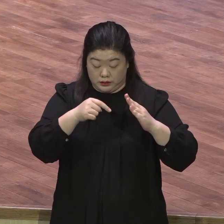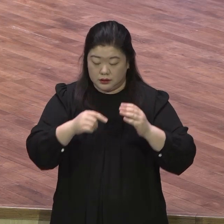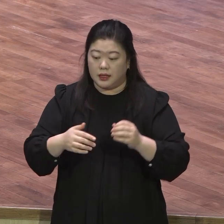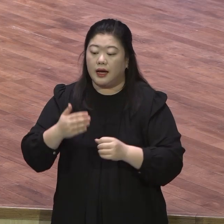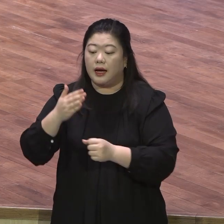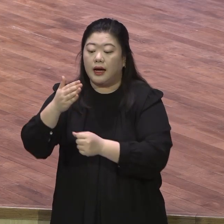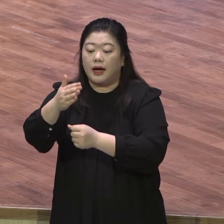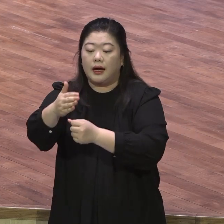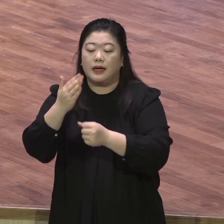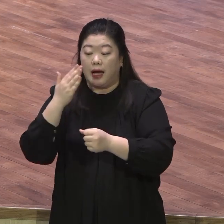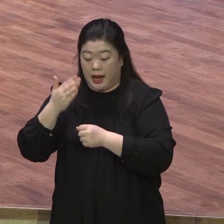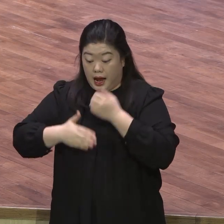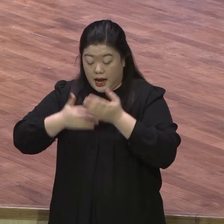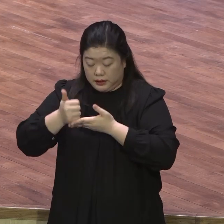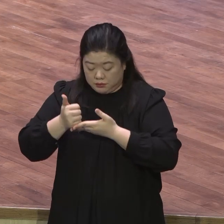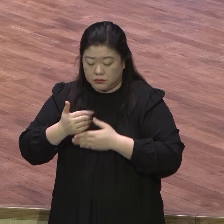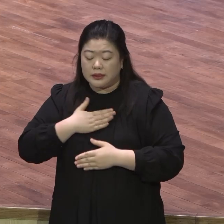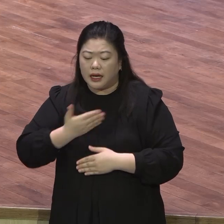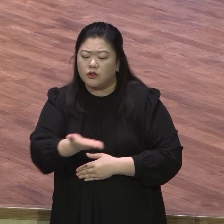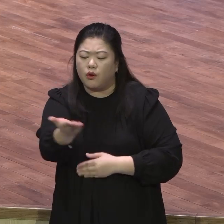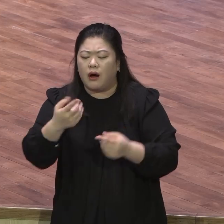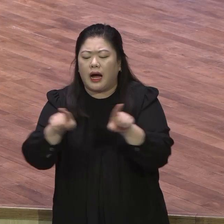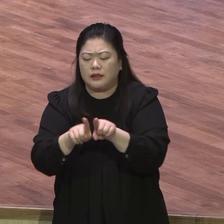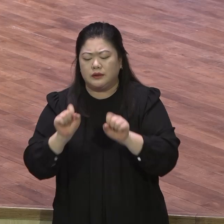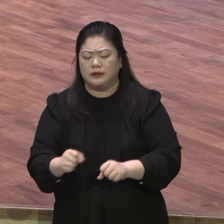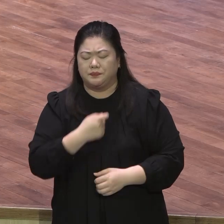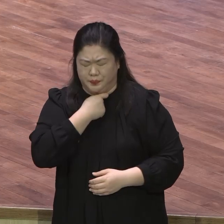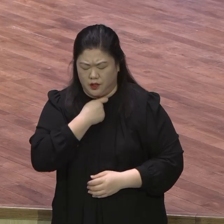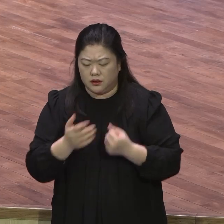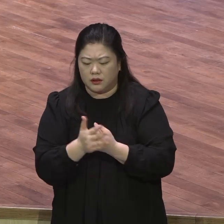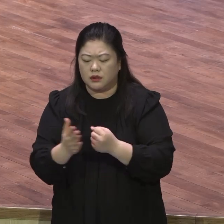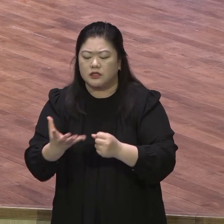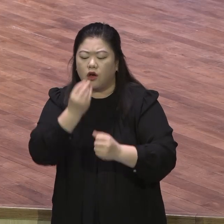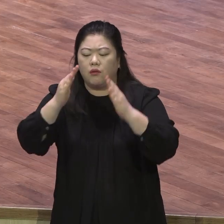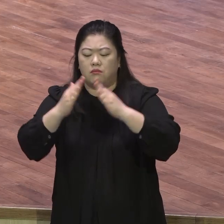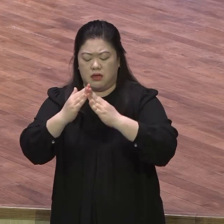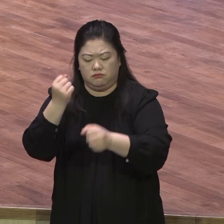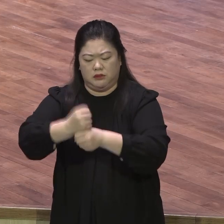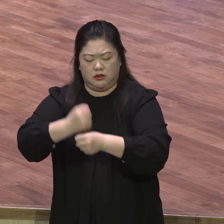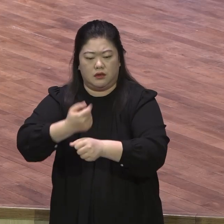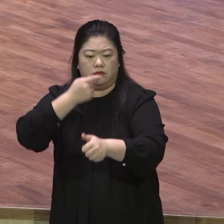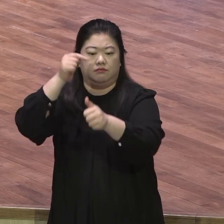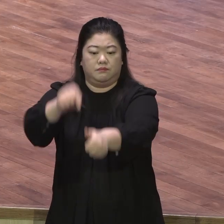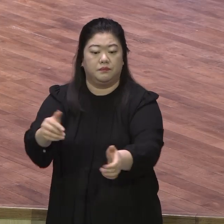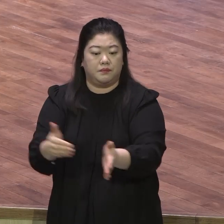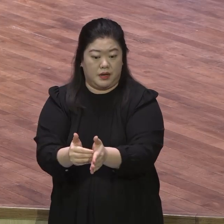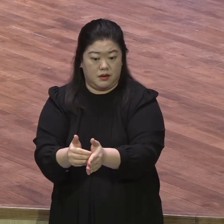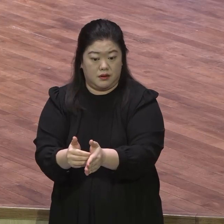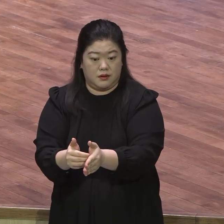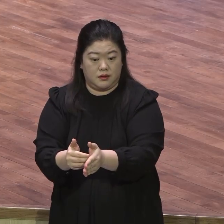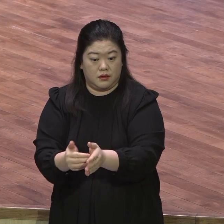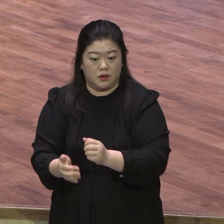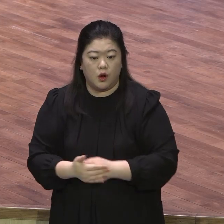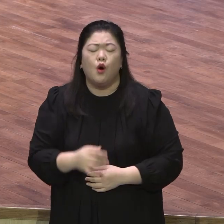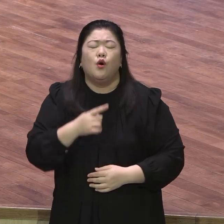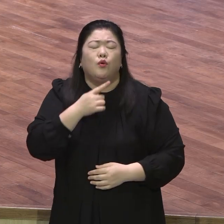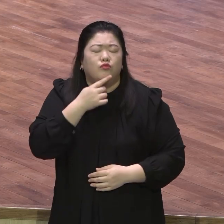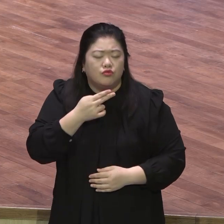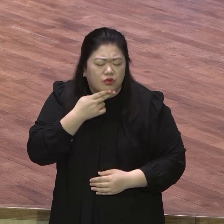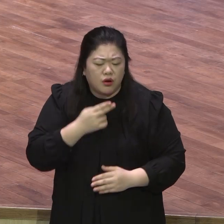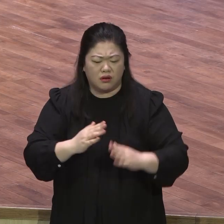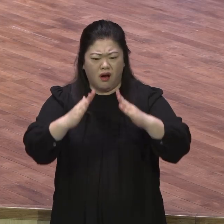중에 그하시겠다는 거예요. 너희들 중에 내가 있겠다. 그래서 성막 지어라. 내가 그할 때. 물론 하나님은 무소